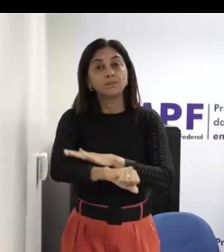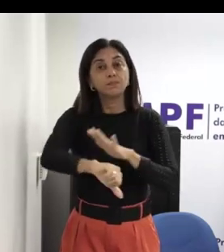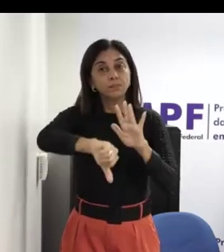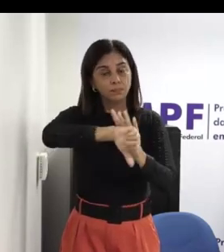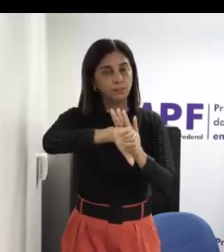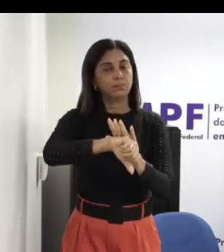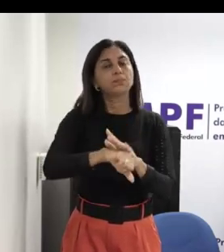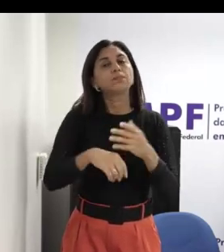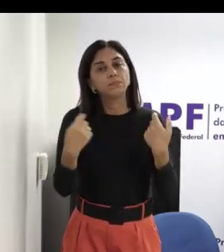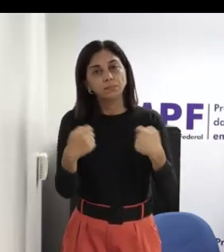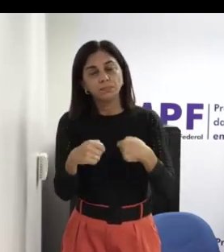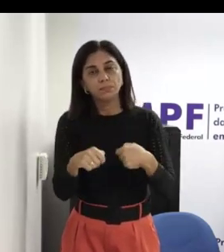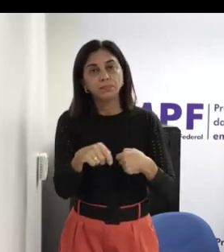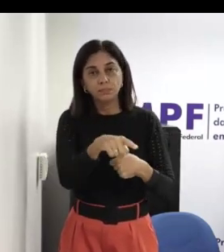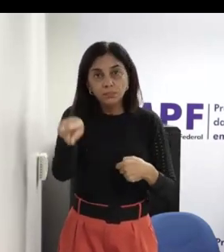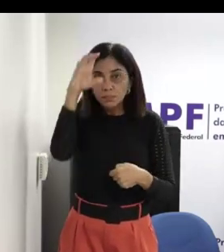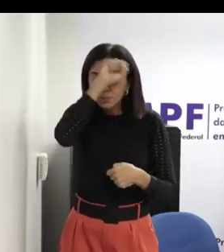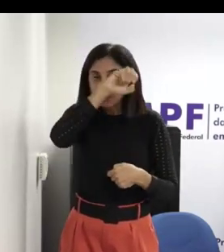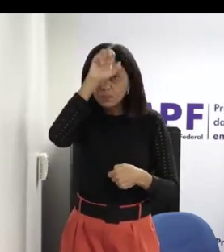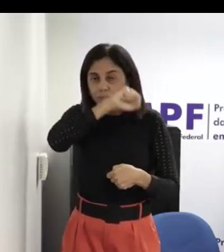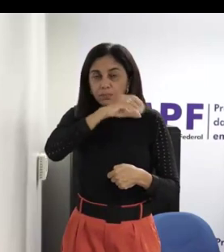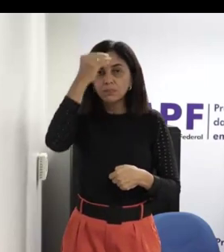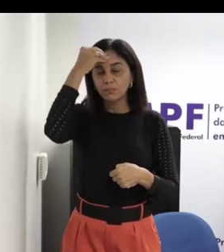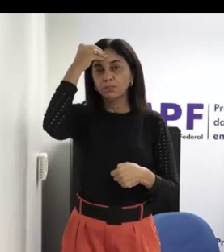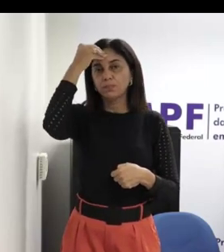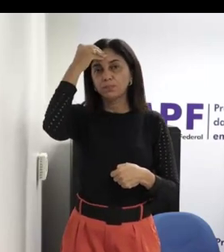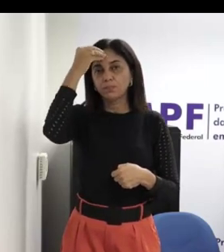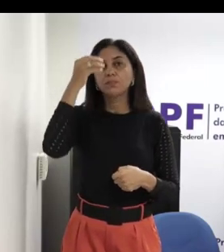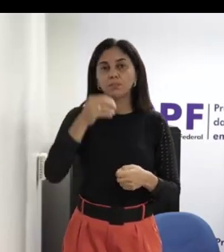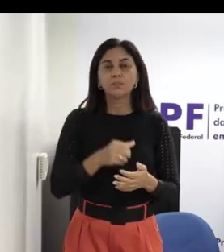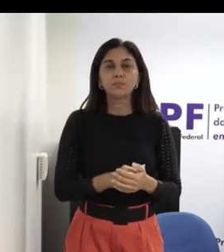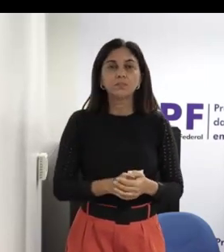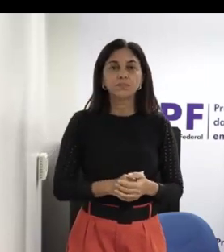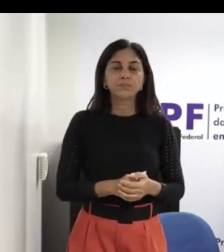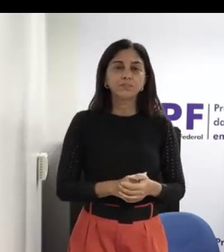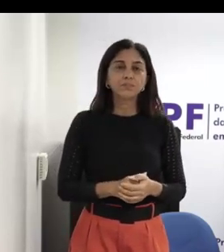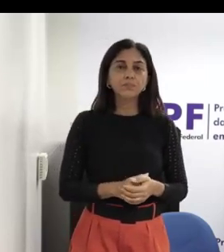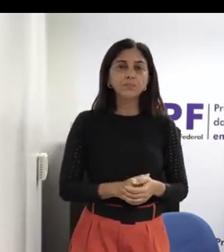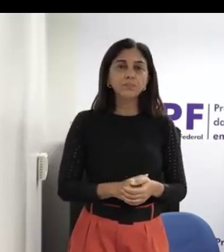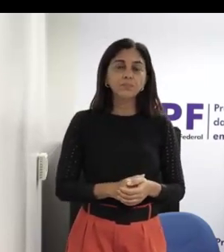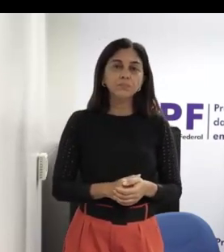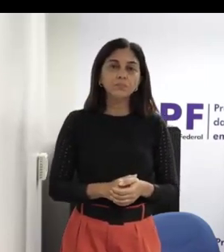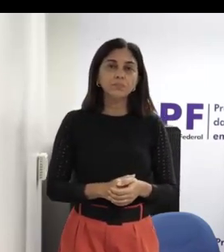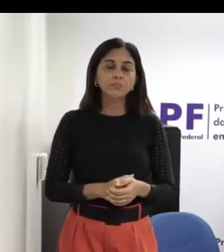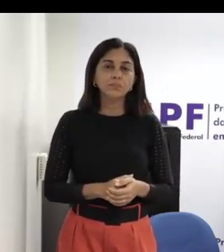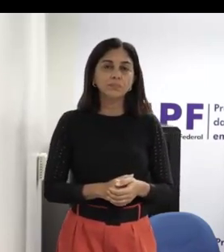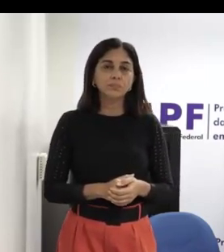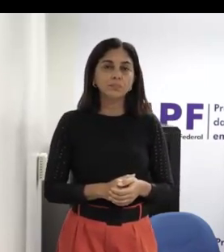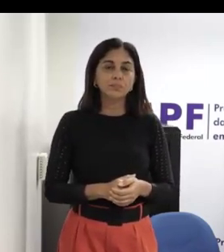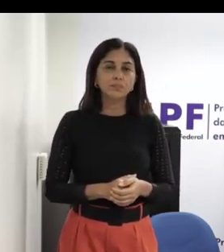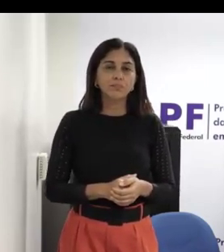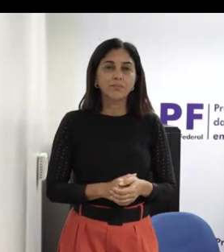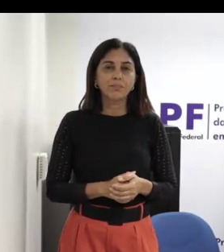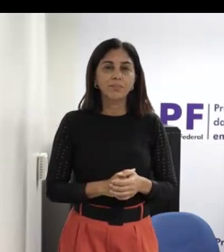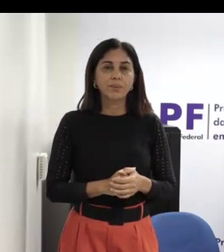jamais esquecer disso uma uma uma didática que a gente usa muito é é a didática dos sinais né Principalmente